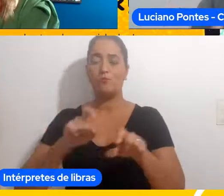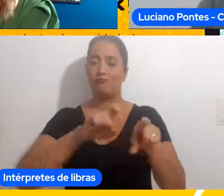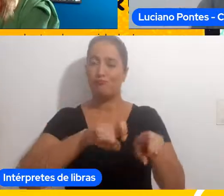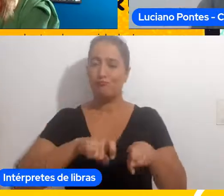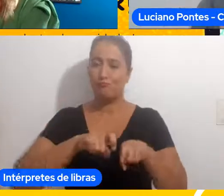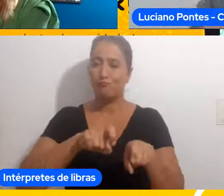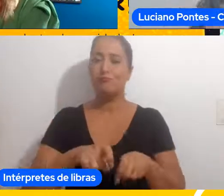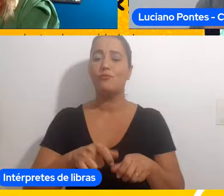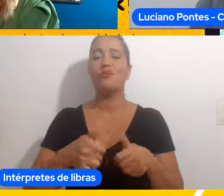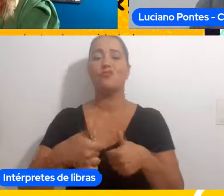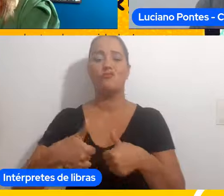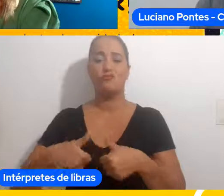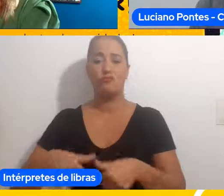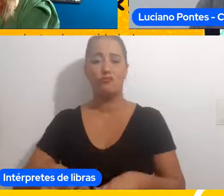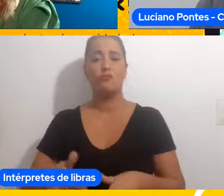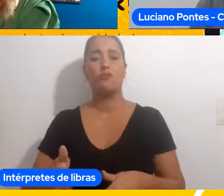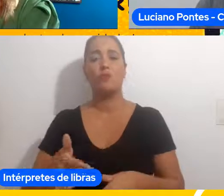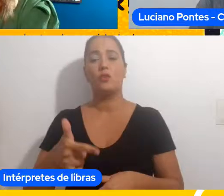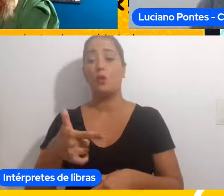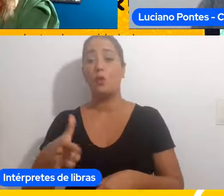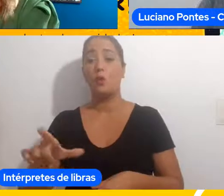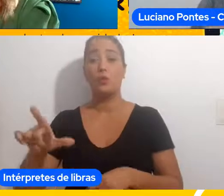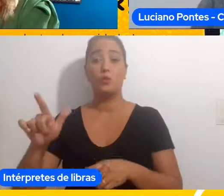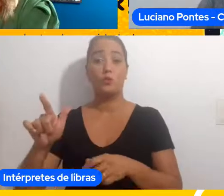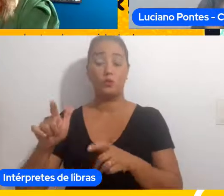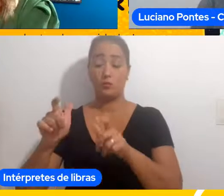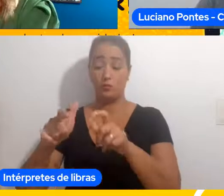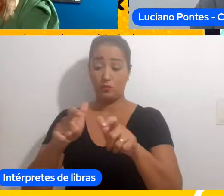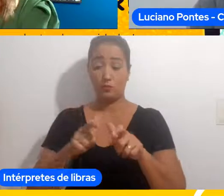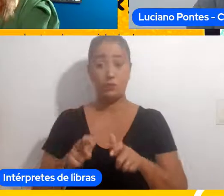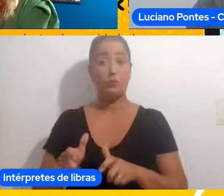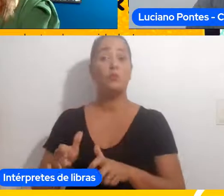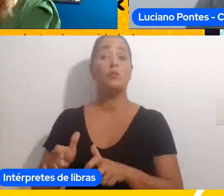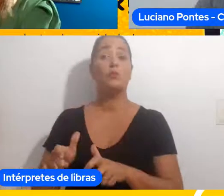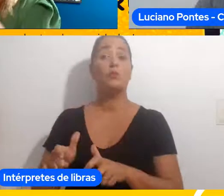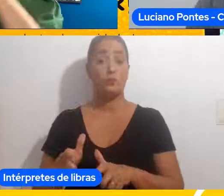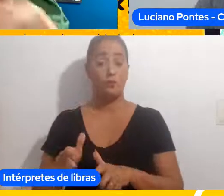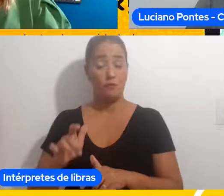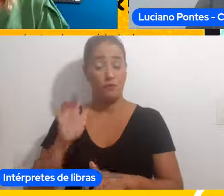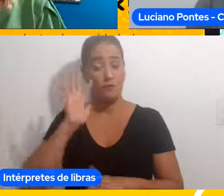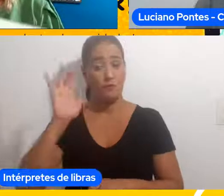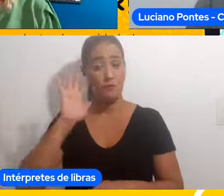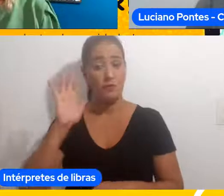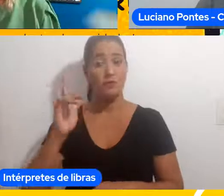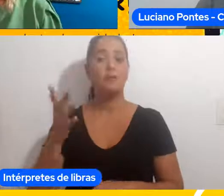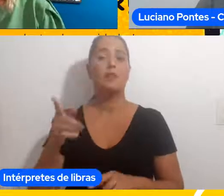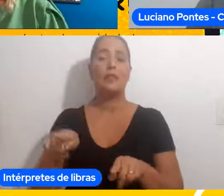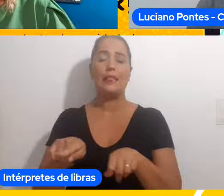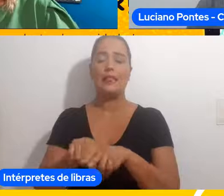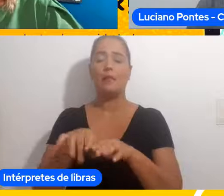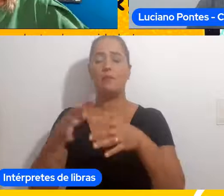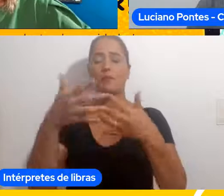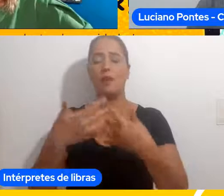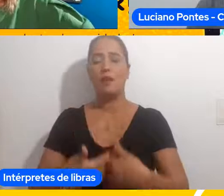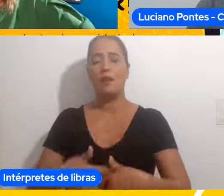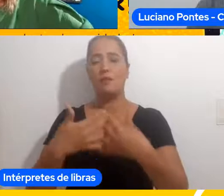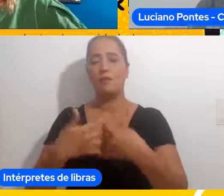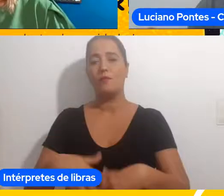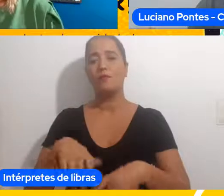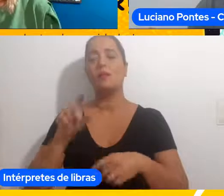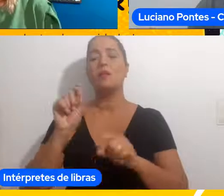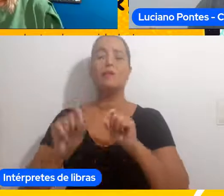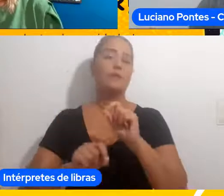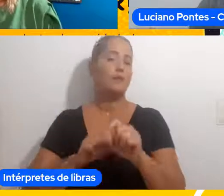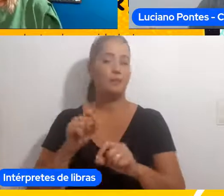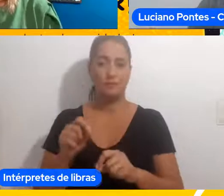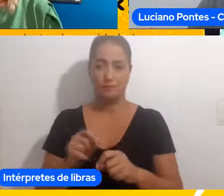estão em outras conexões também, inclusive filosóficas, reflexivas e pensando aí também nesse esquema